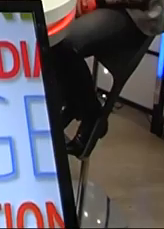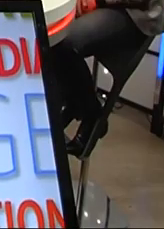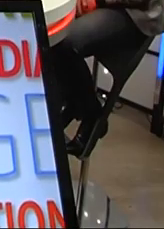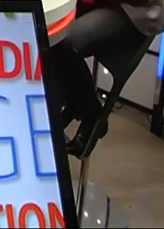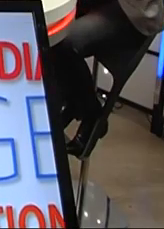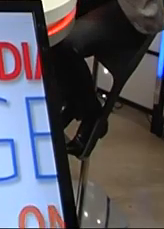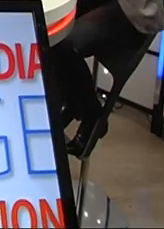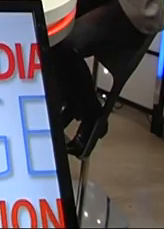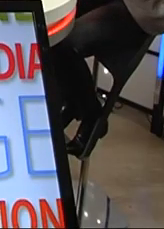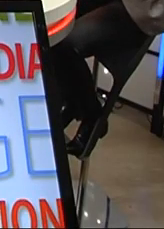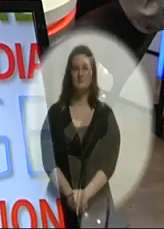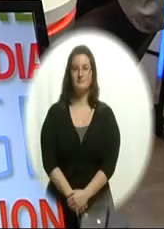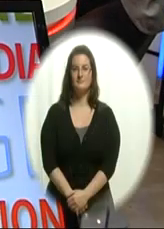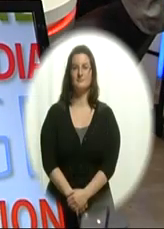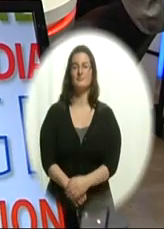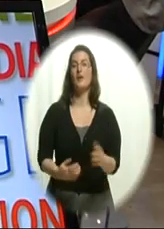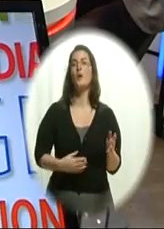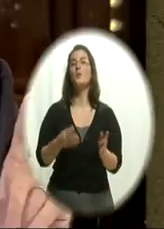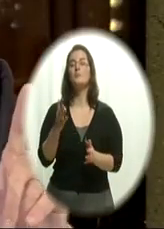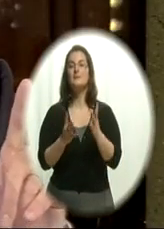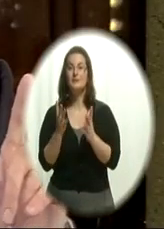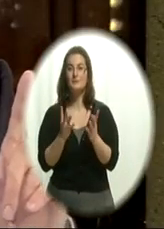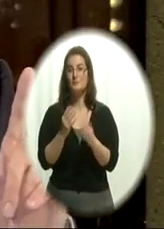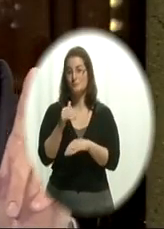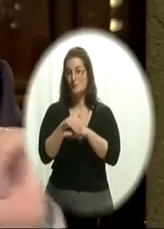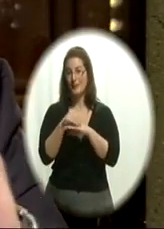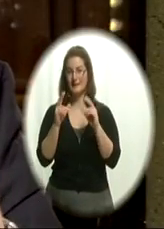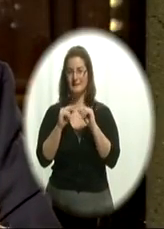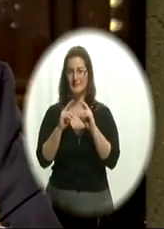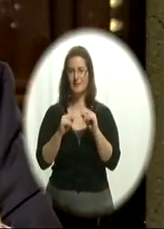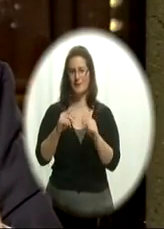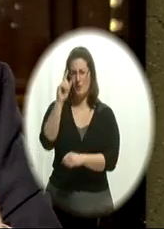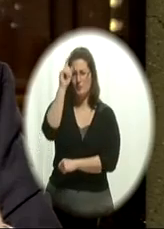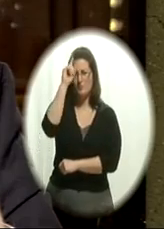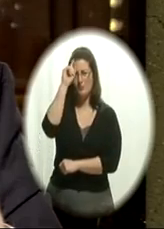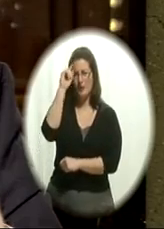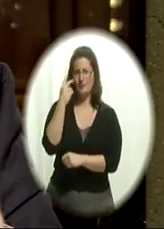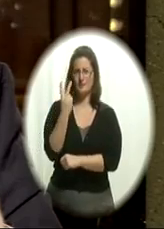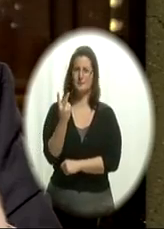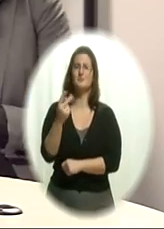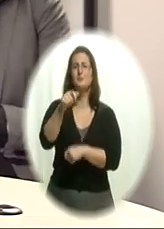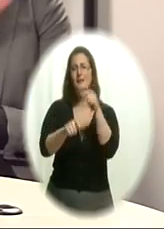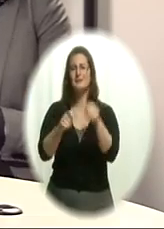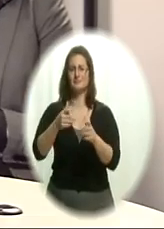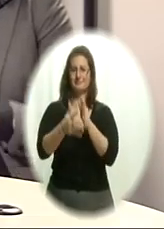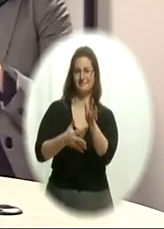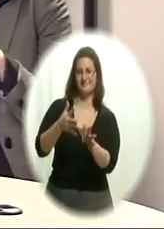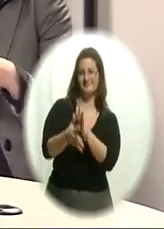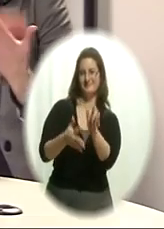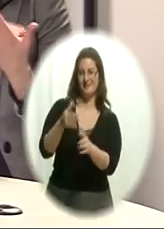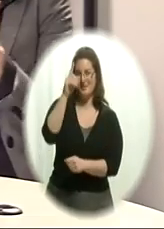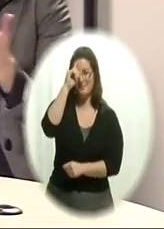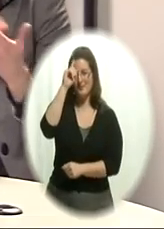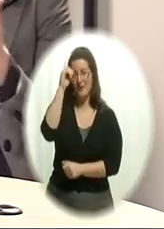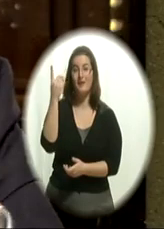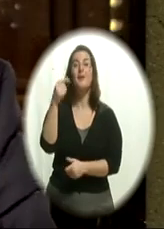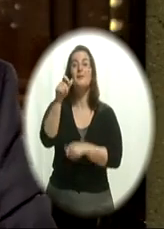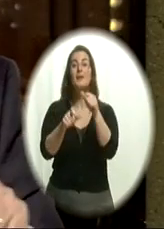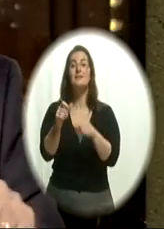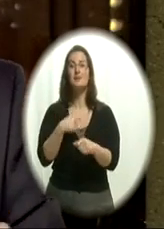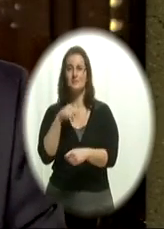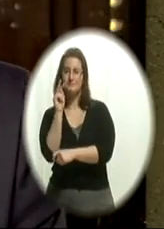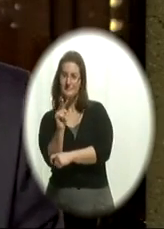Alors, il faudrait juste avant peut-être expliquer pourquoi il y a deux personnes qui font la langue des signes. Parce que, effectivement, vous qui nous regardez, vous